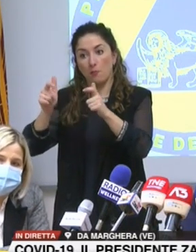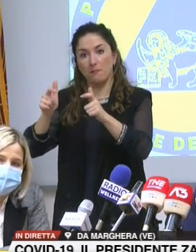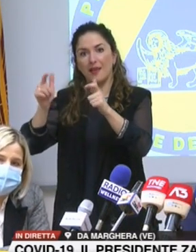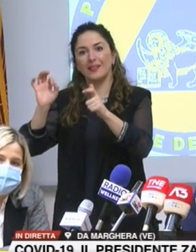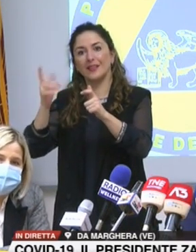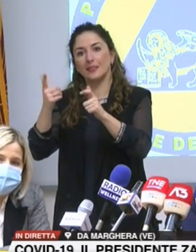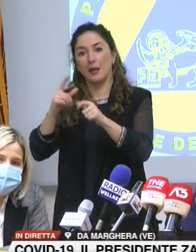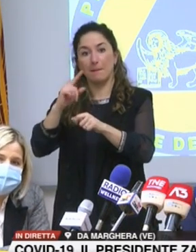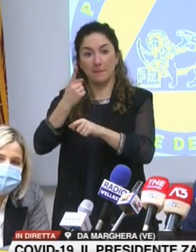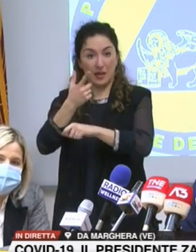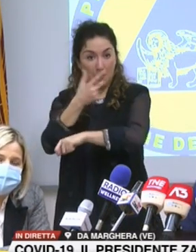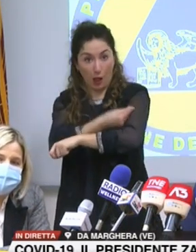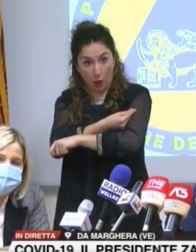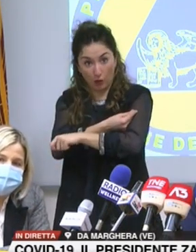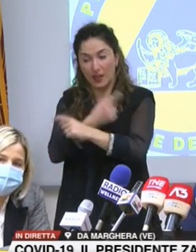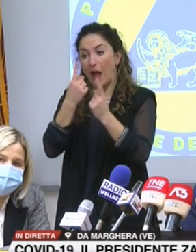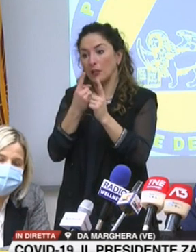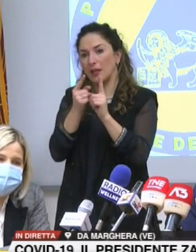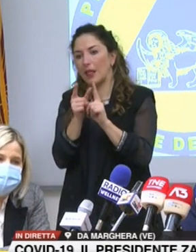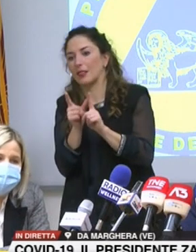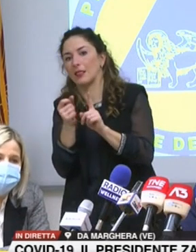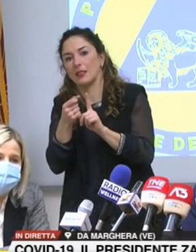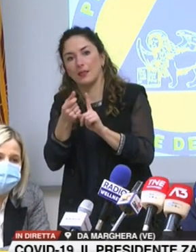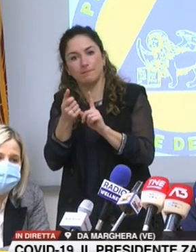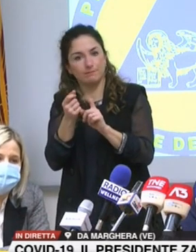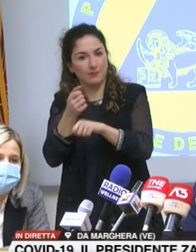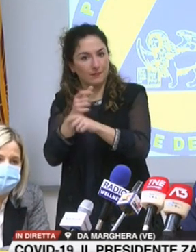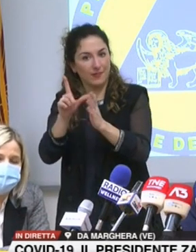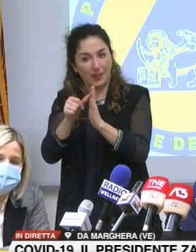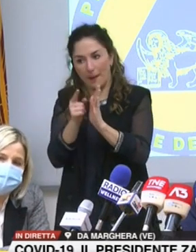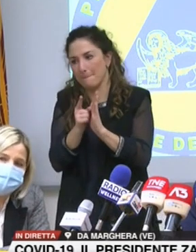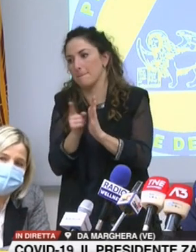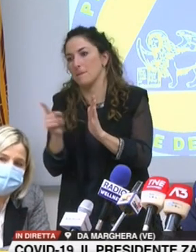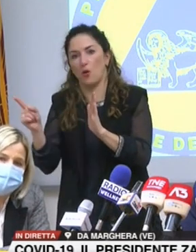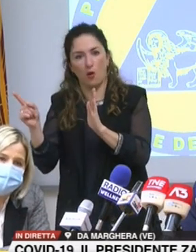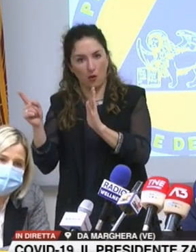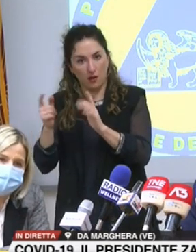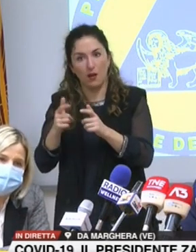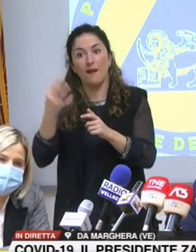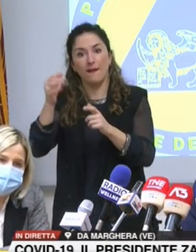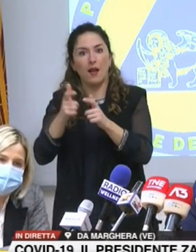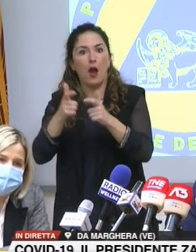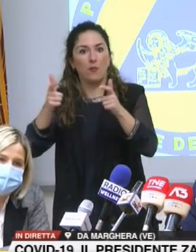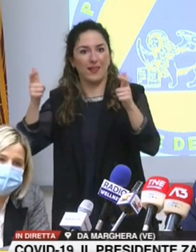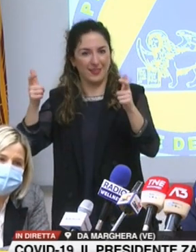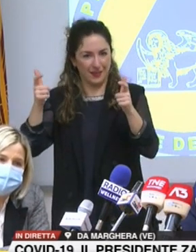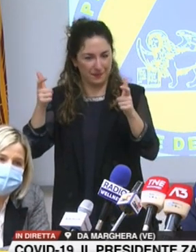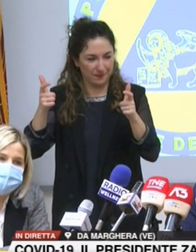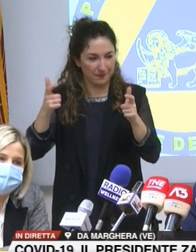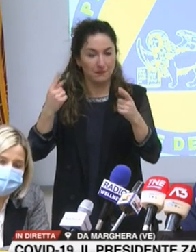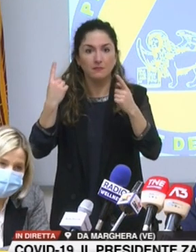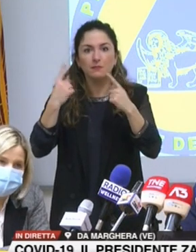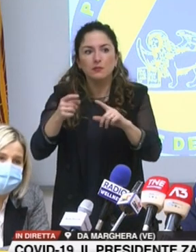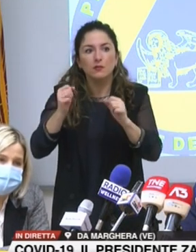dalla prima dose, quindi verso questo il termine, quello più lontano di questo arco di tempo che ho detto. Questo potrebbe